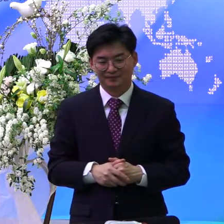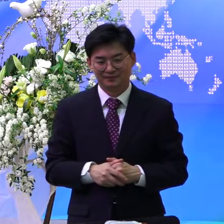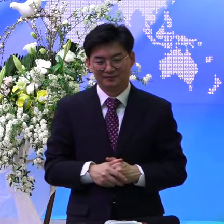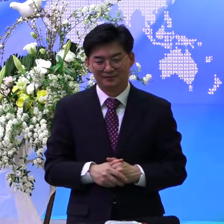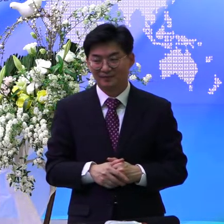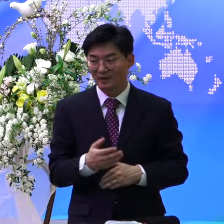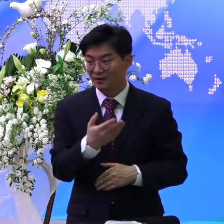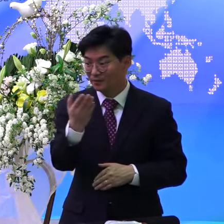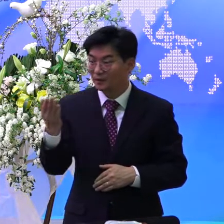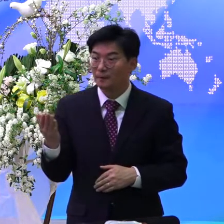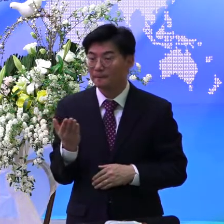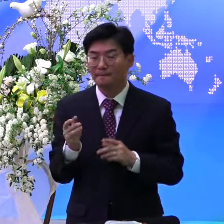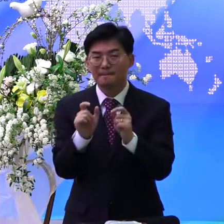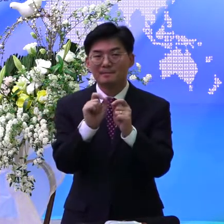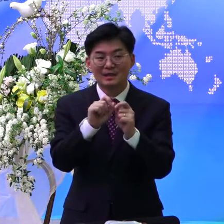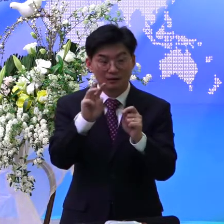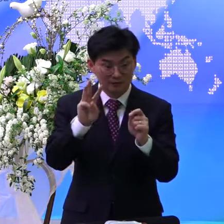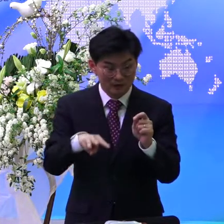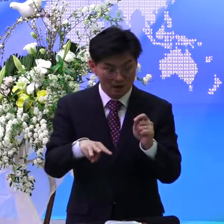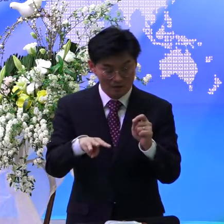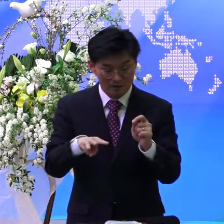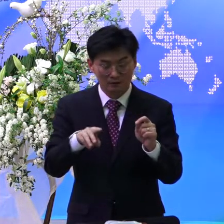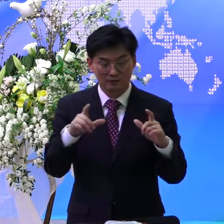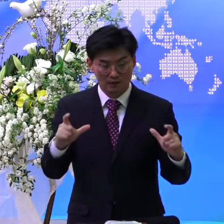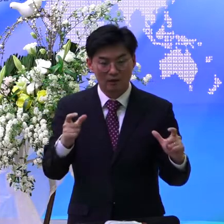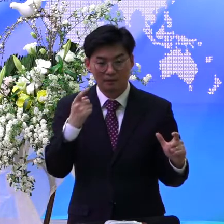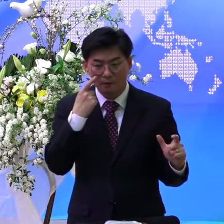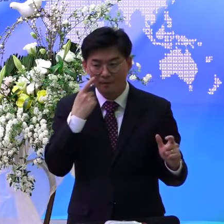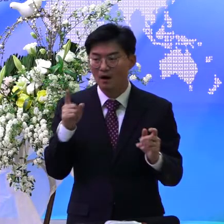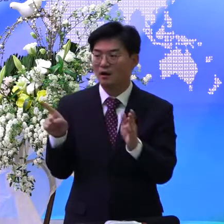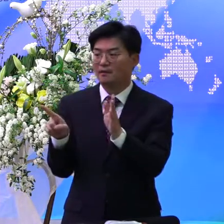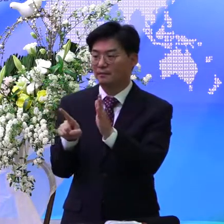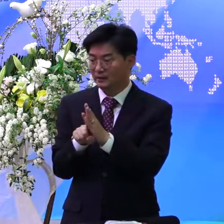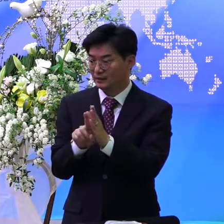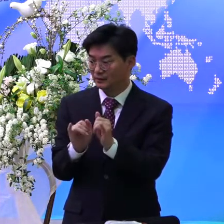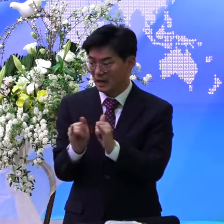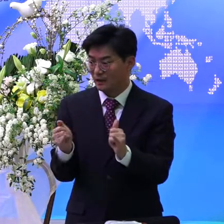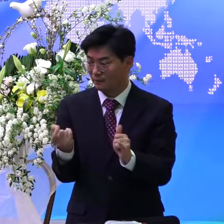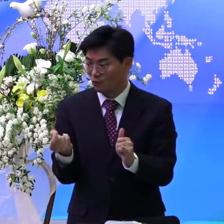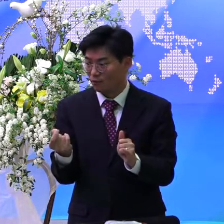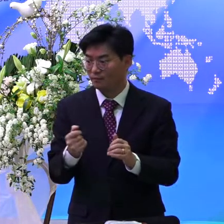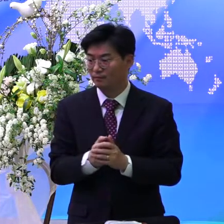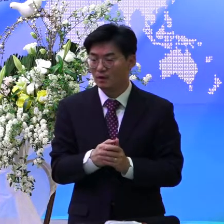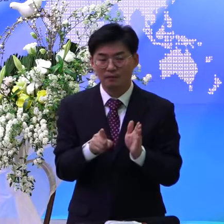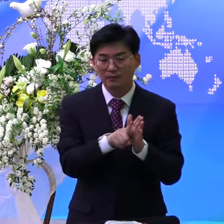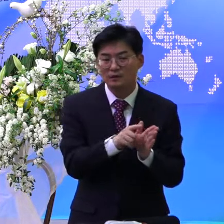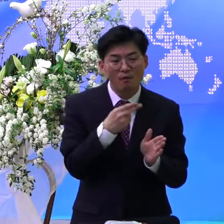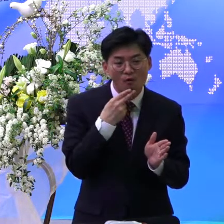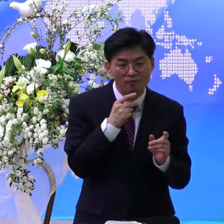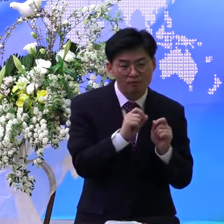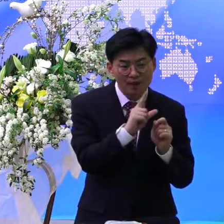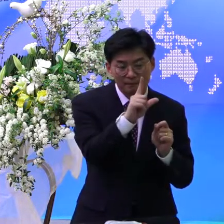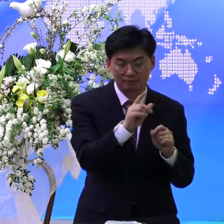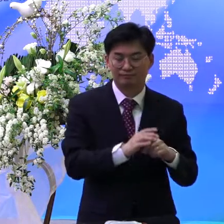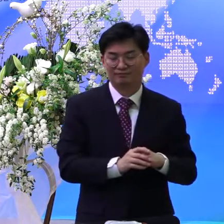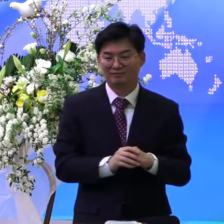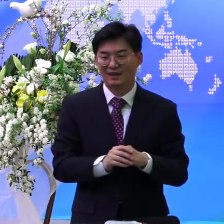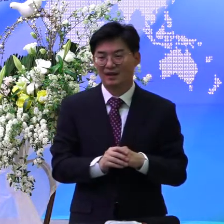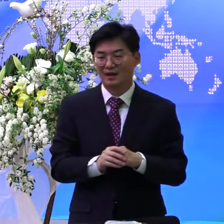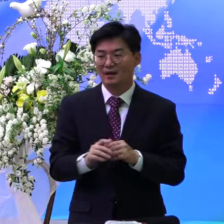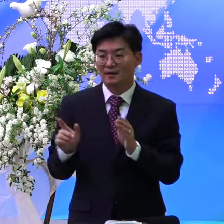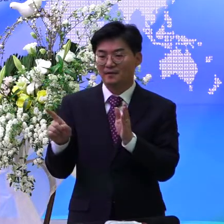여러분, 우리 영천에 믿는 사람들이 많지 않고 다른 지역에 비해서 참 세상 살기가 힘들고